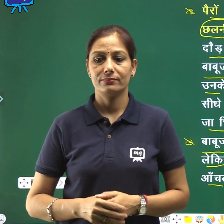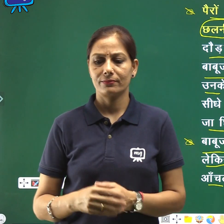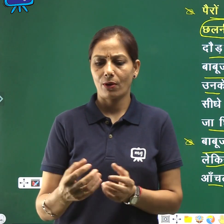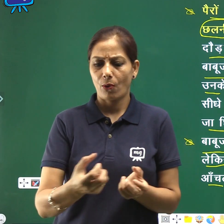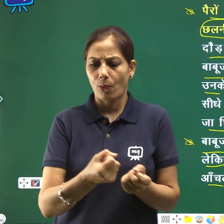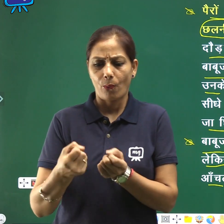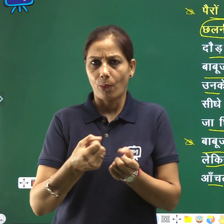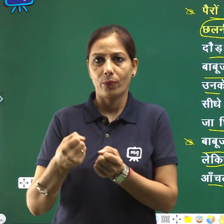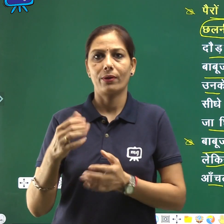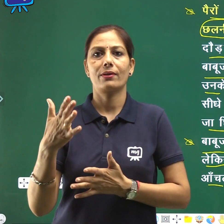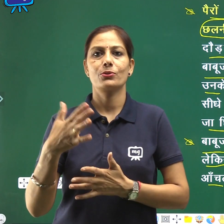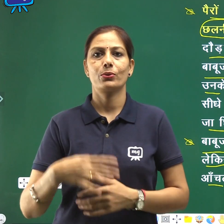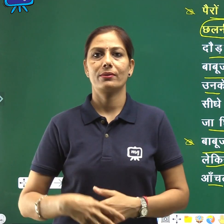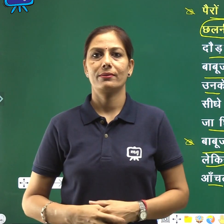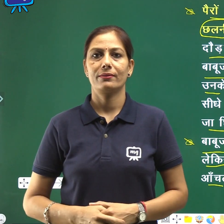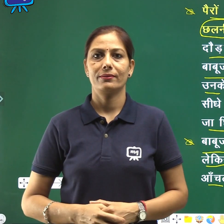नहीं छोड़ा,